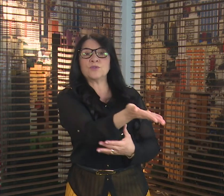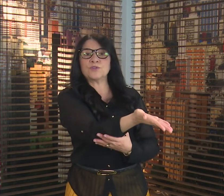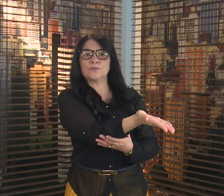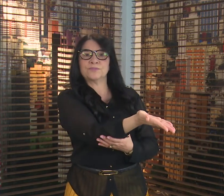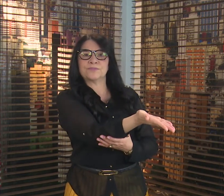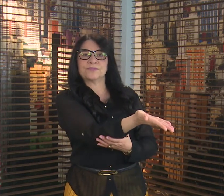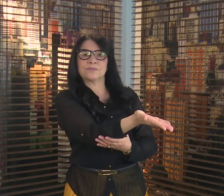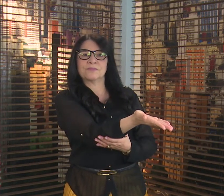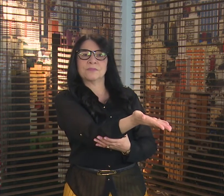judeus.